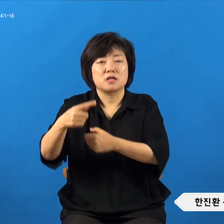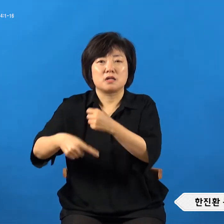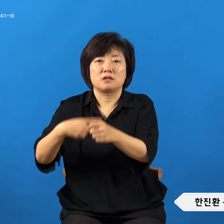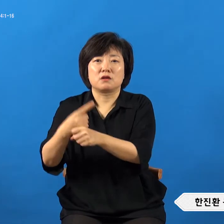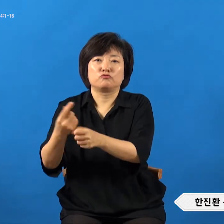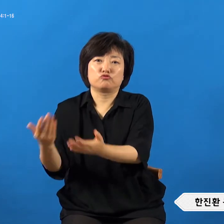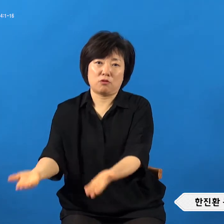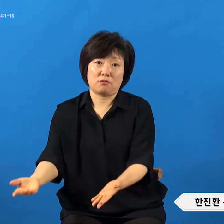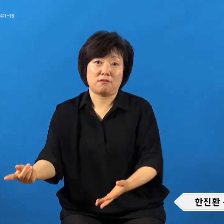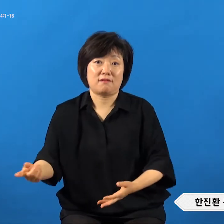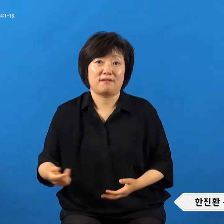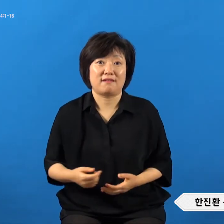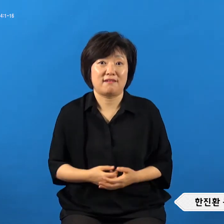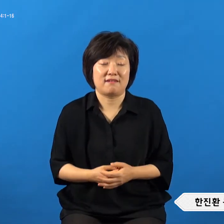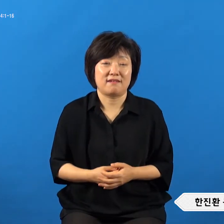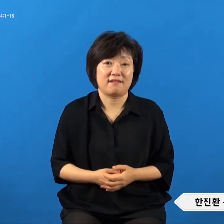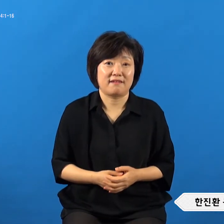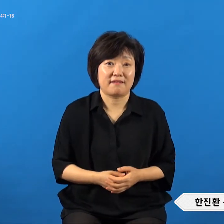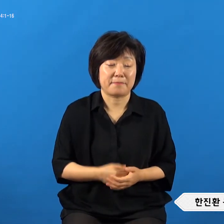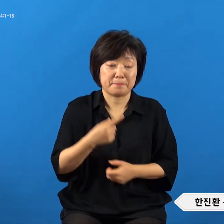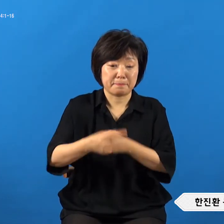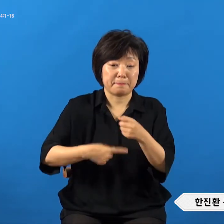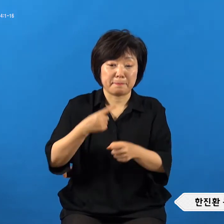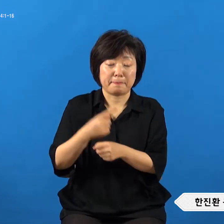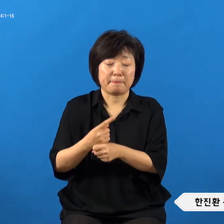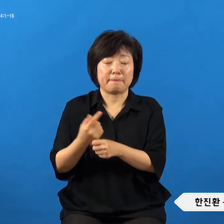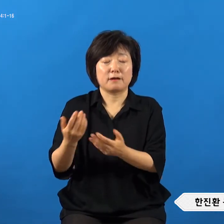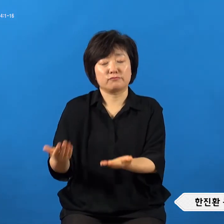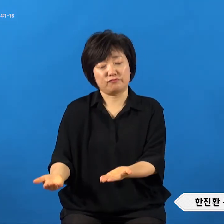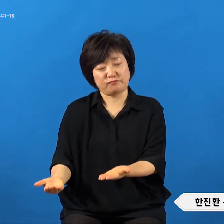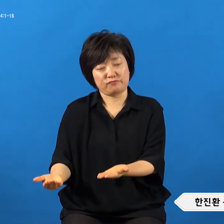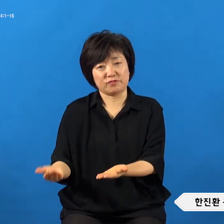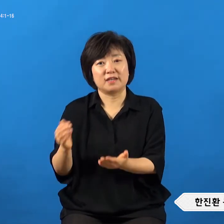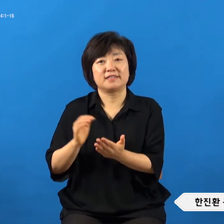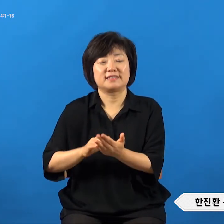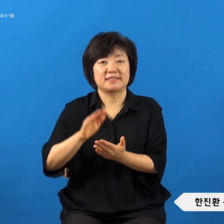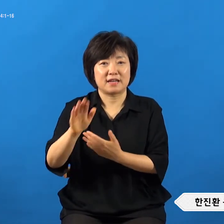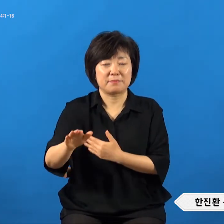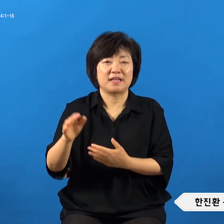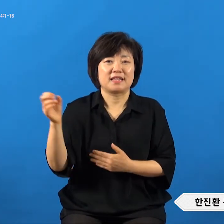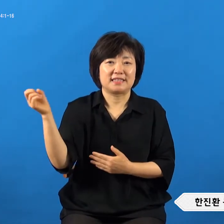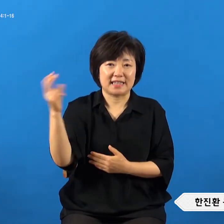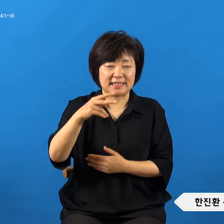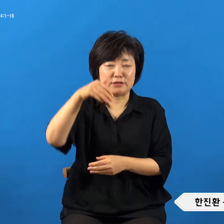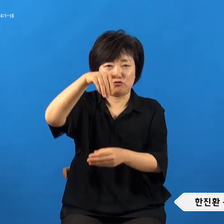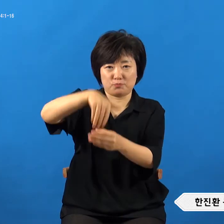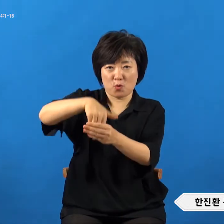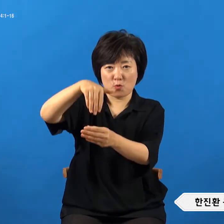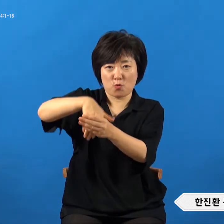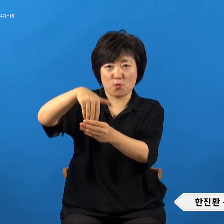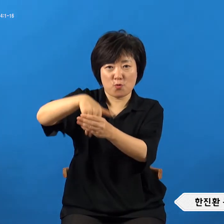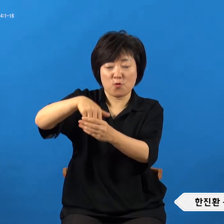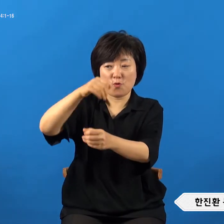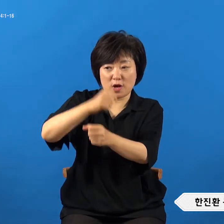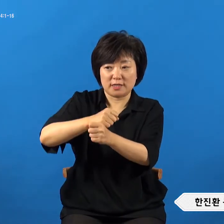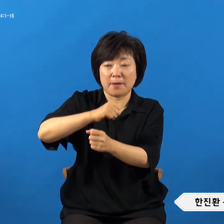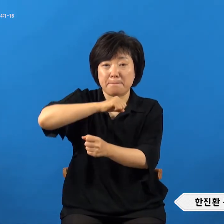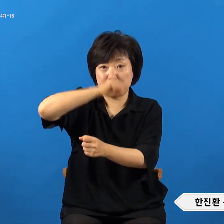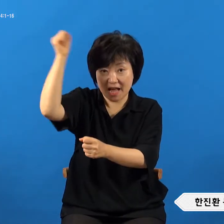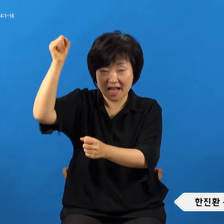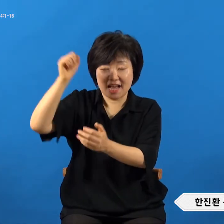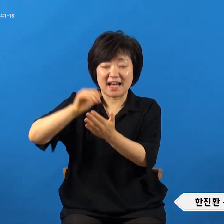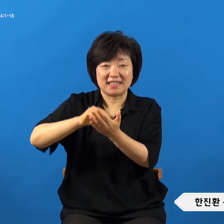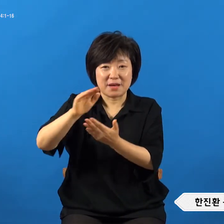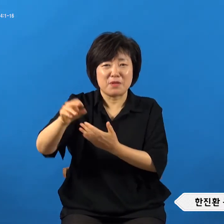되어서 안식년을 가집니다. 1년 안식년 가진 후에 다시 투표를 해서